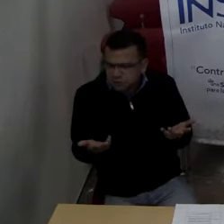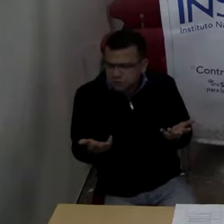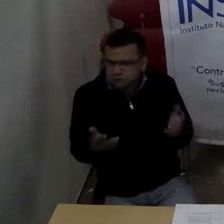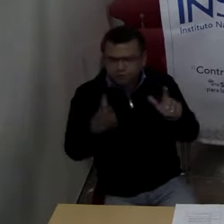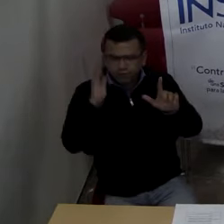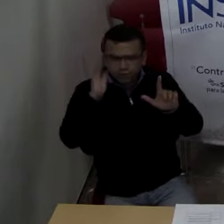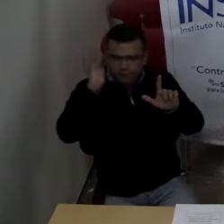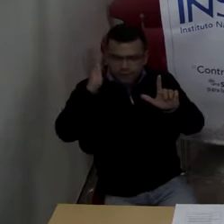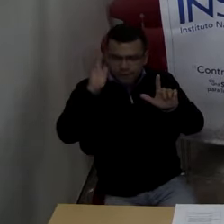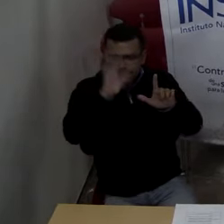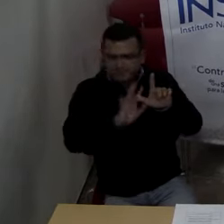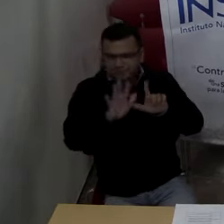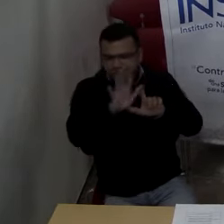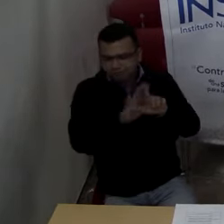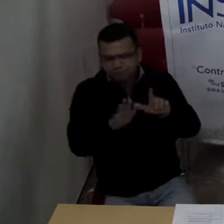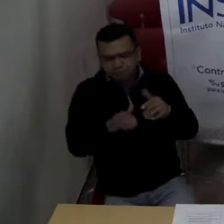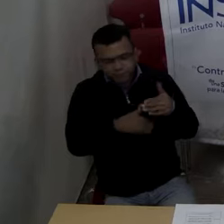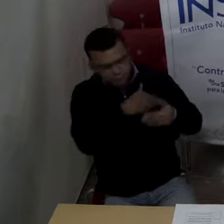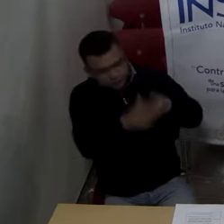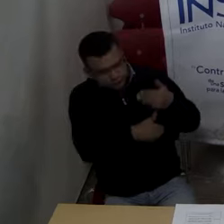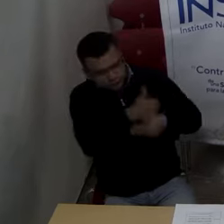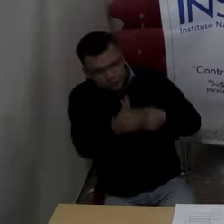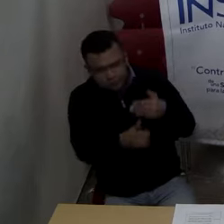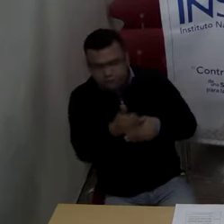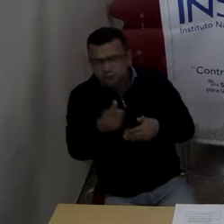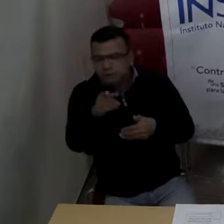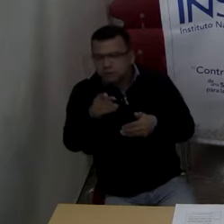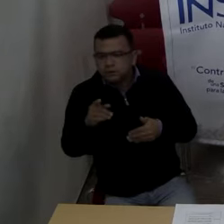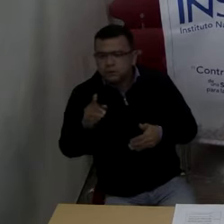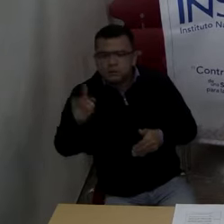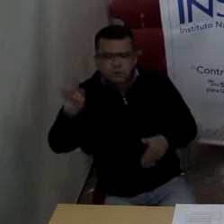del sonido hasta el procesamiento en el cerebro.